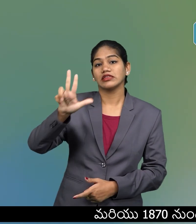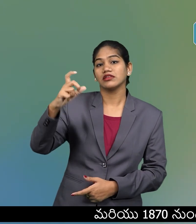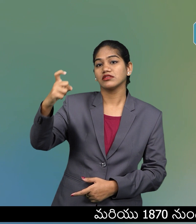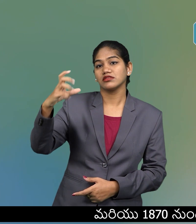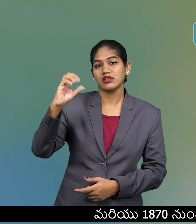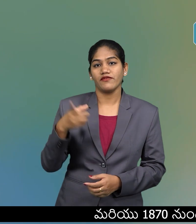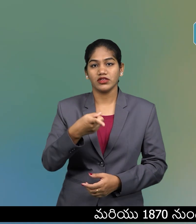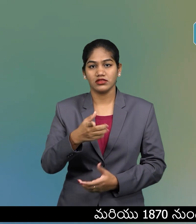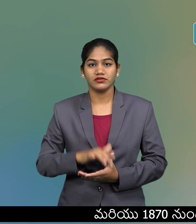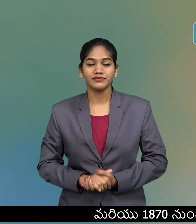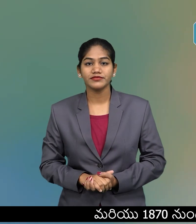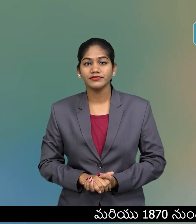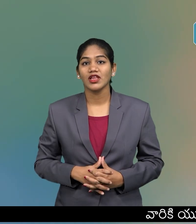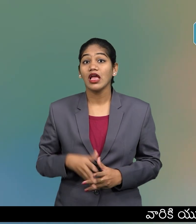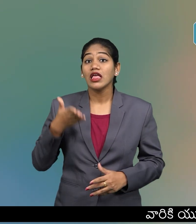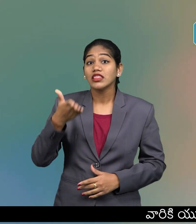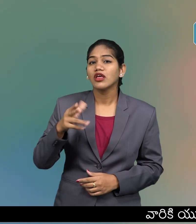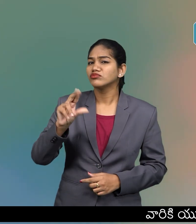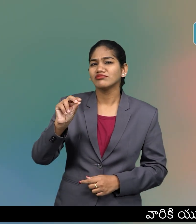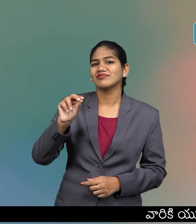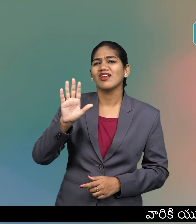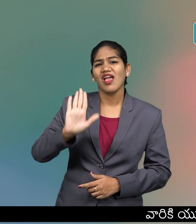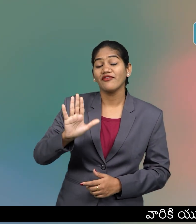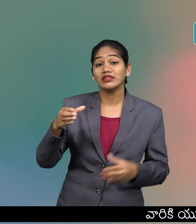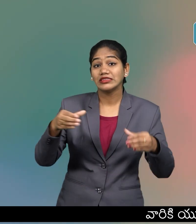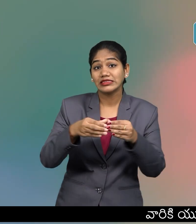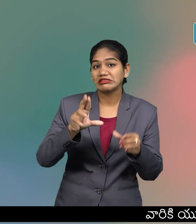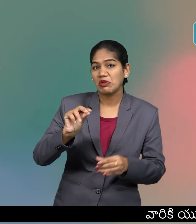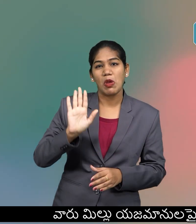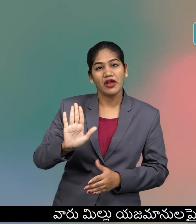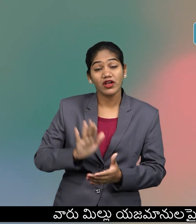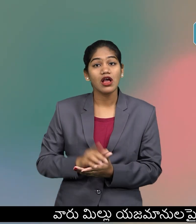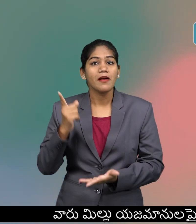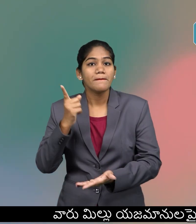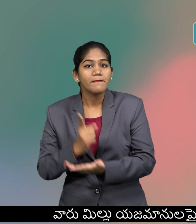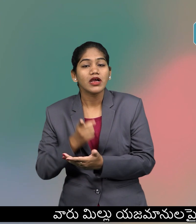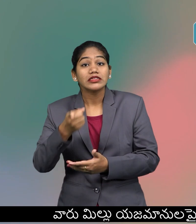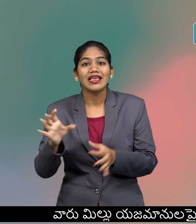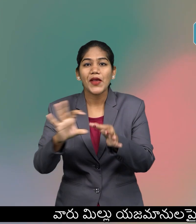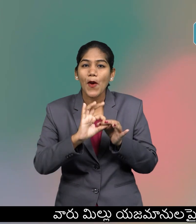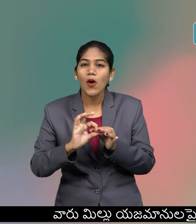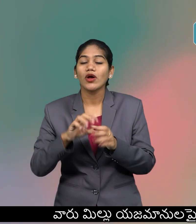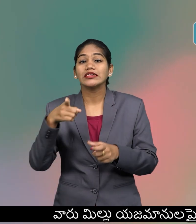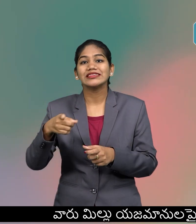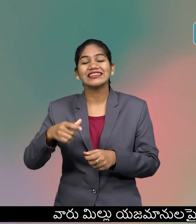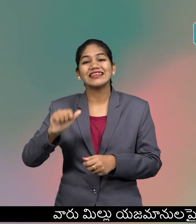వారికి యూనియన్లు లేవు, కానీ వారు మిల్లు యజమానులపై ఒత్తిడి